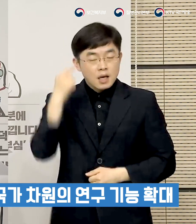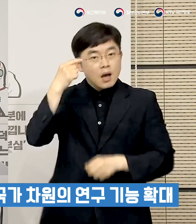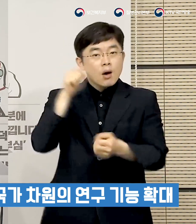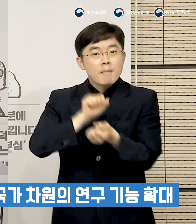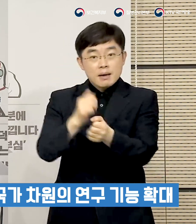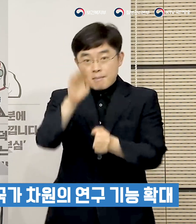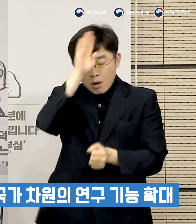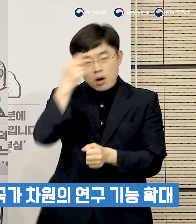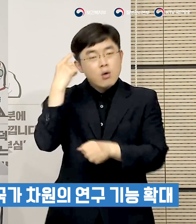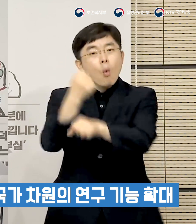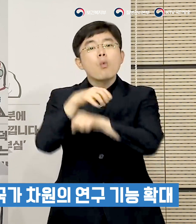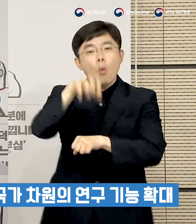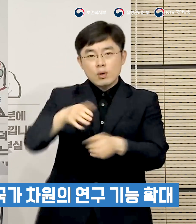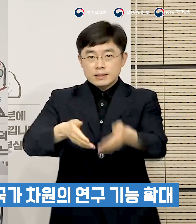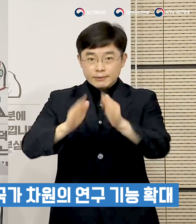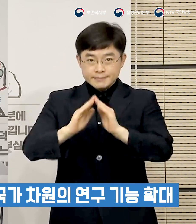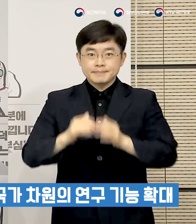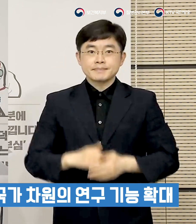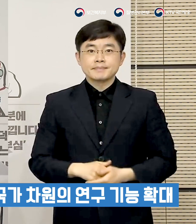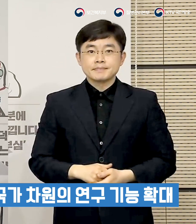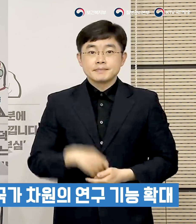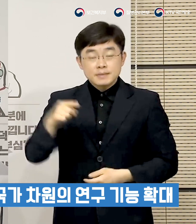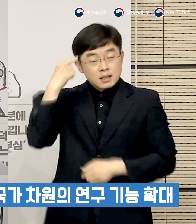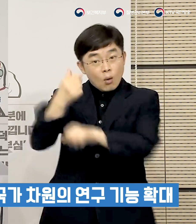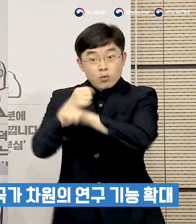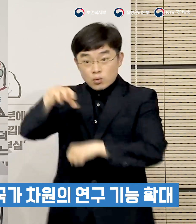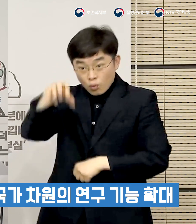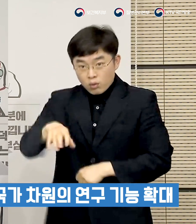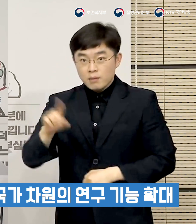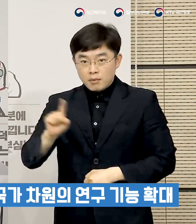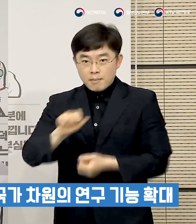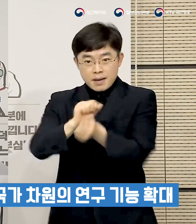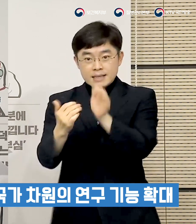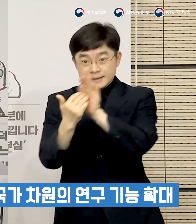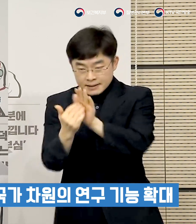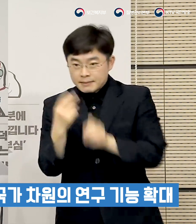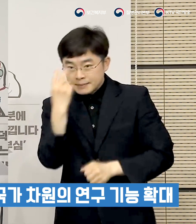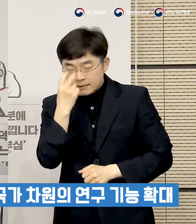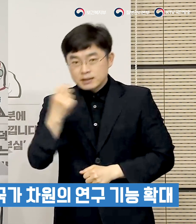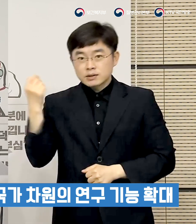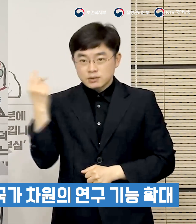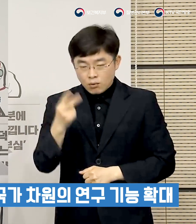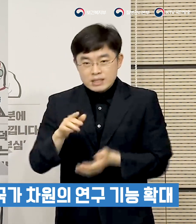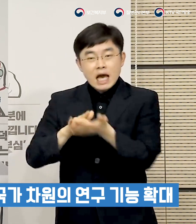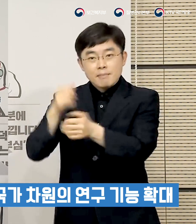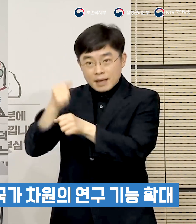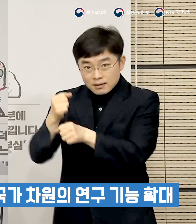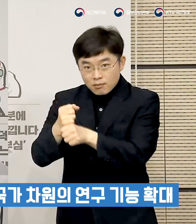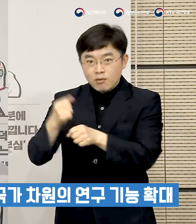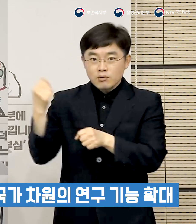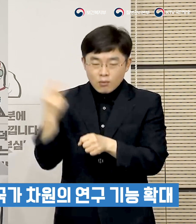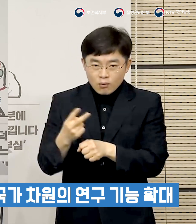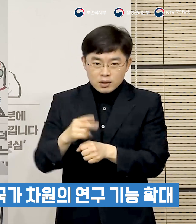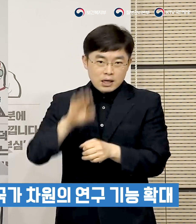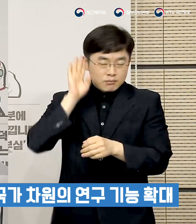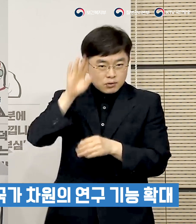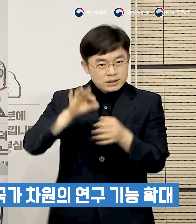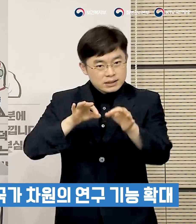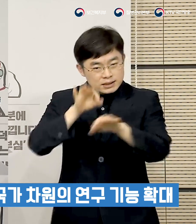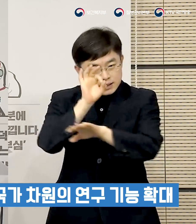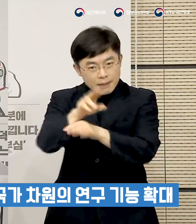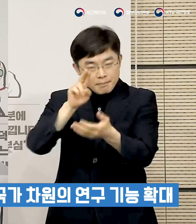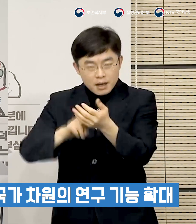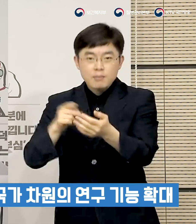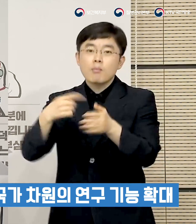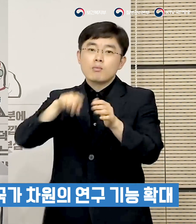국립감염병연구소를 신설합니다. 연구소에는 감염병 감시부터 치료제와 백신 개발, 상용화까지 전과정 대응